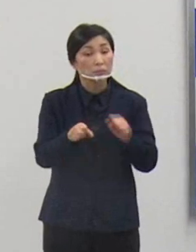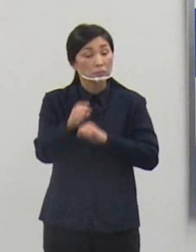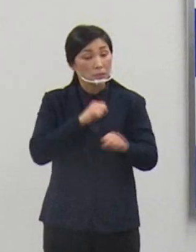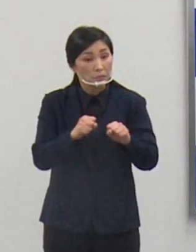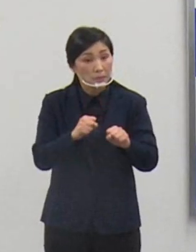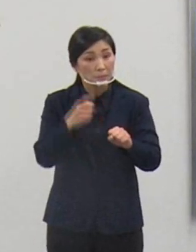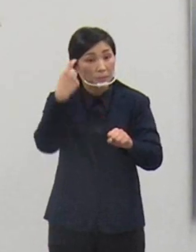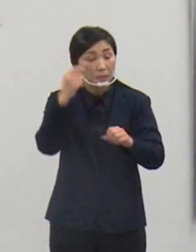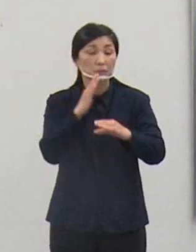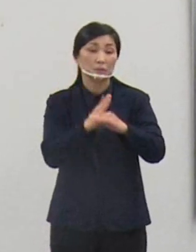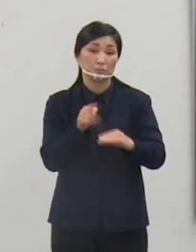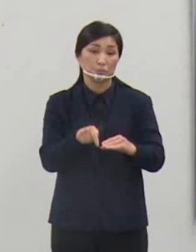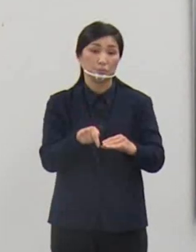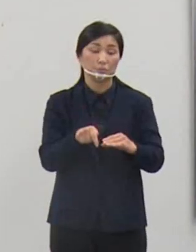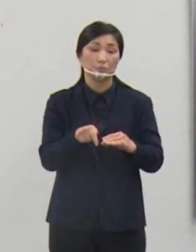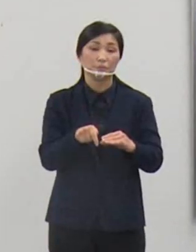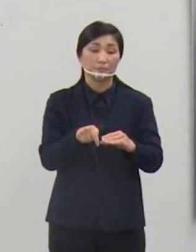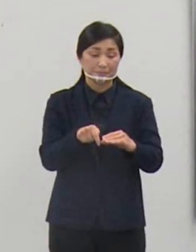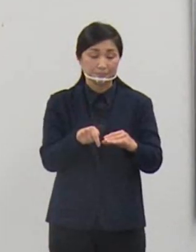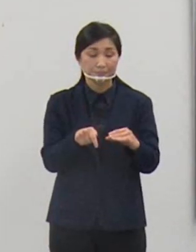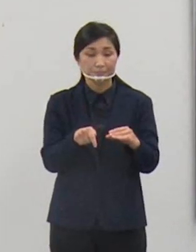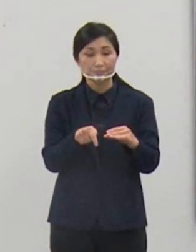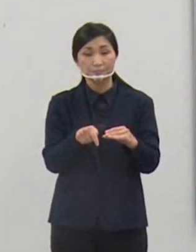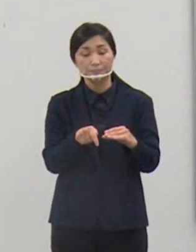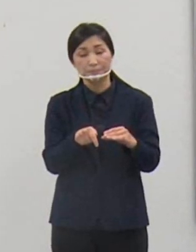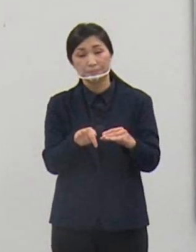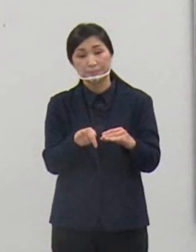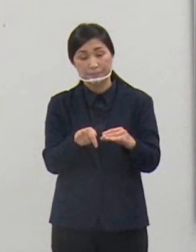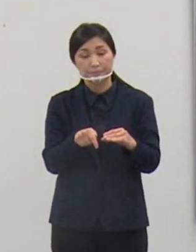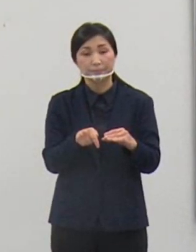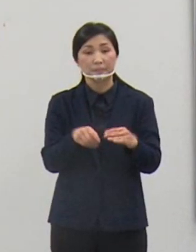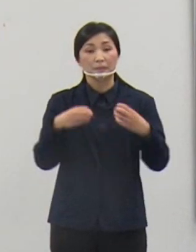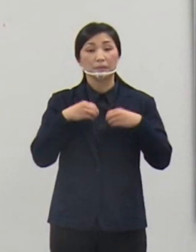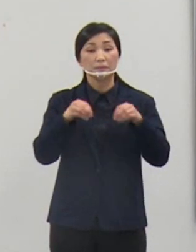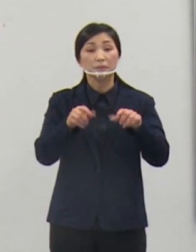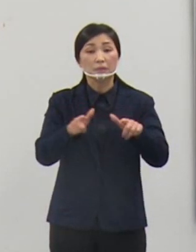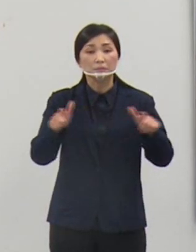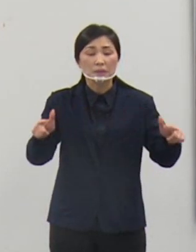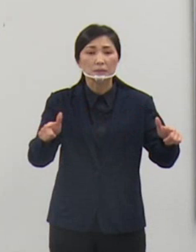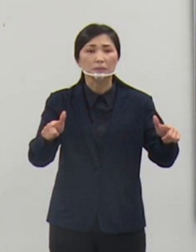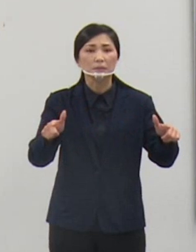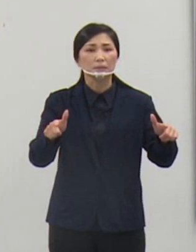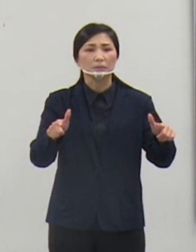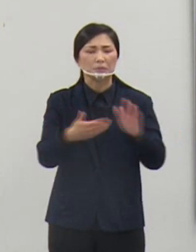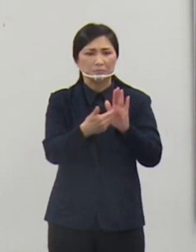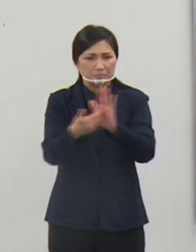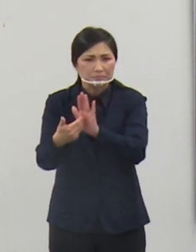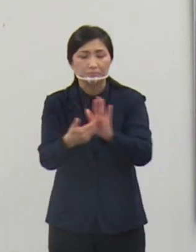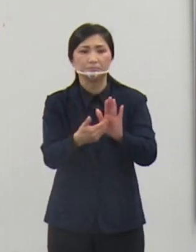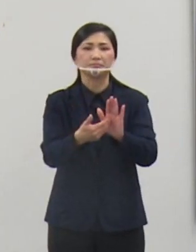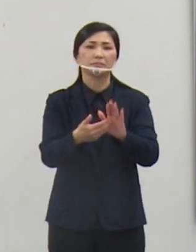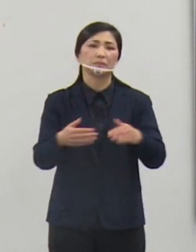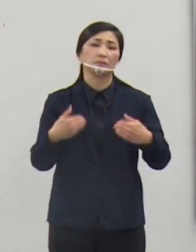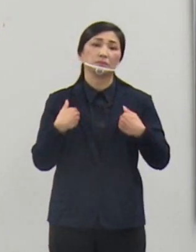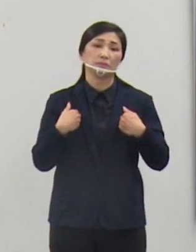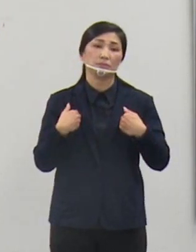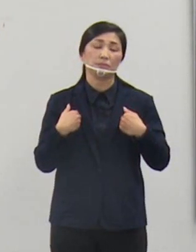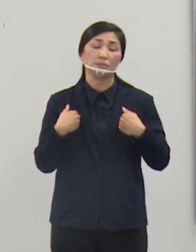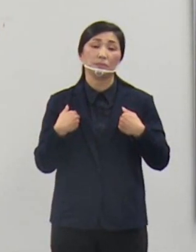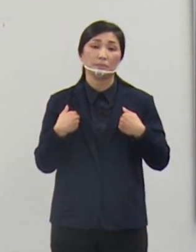ります。本県においては、まずはこのまま感染拡大をしっかり抑え込むことが重要であると考えております